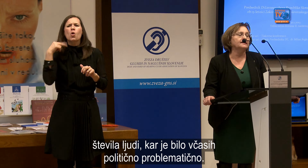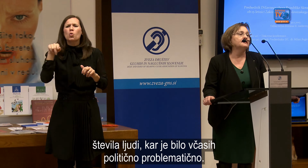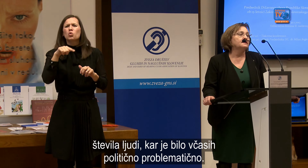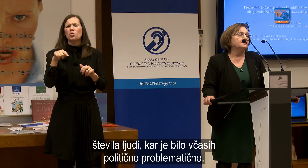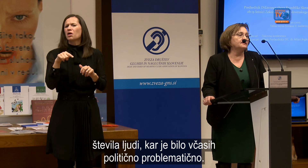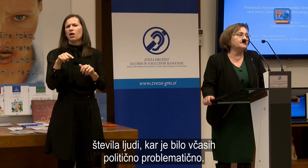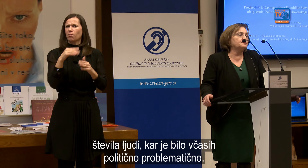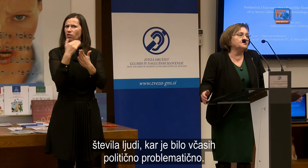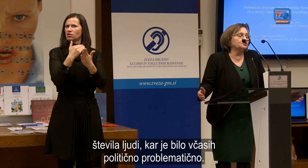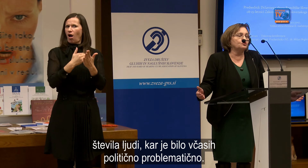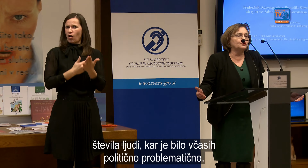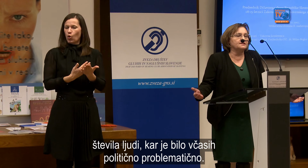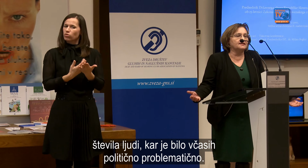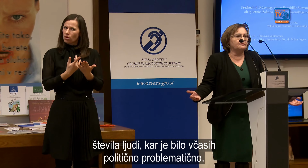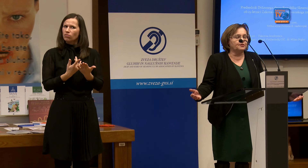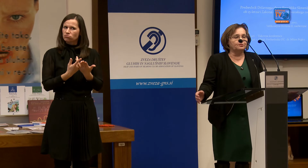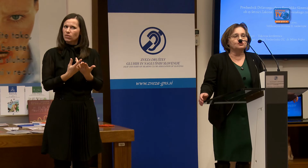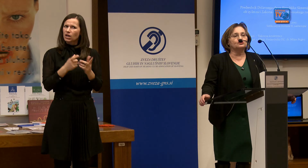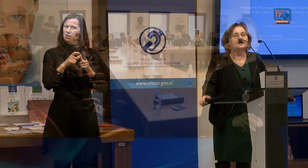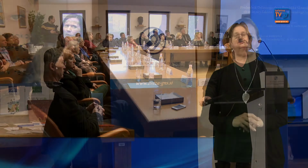problematično.